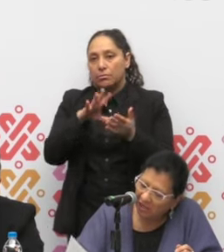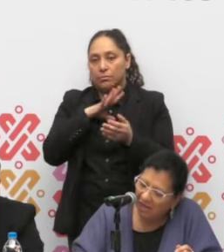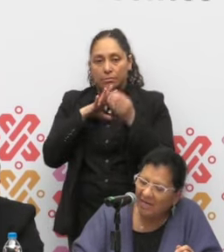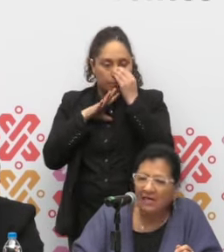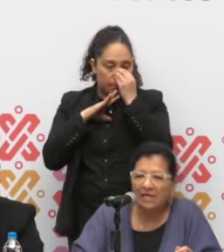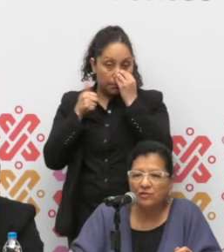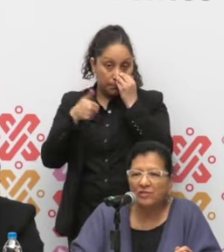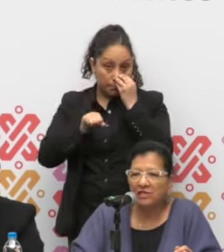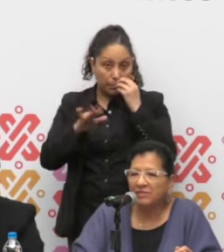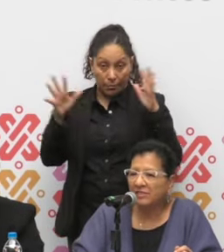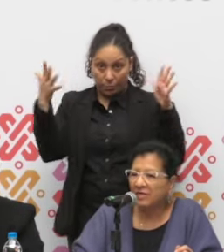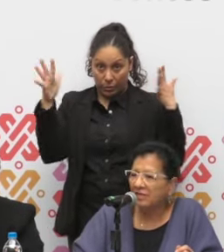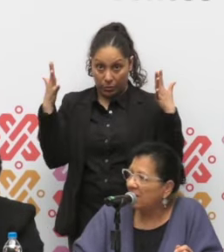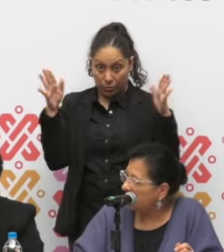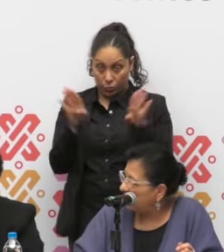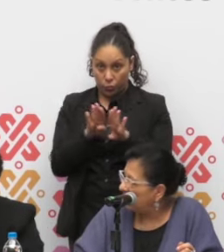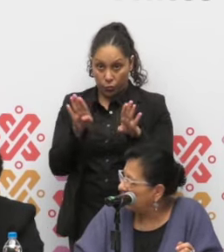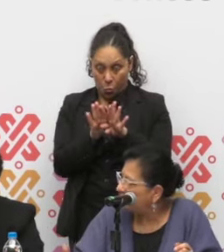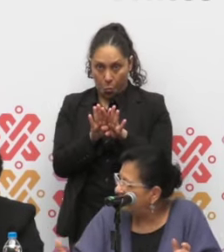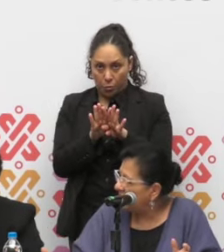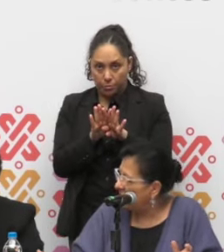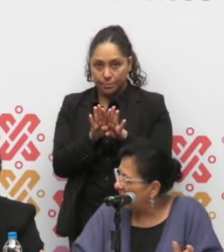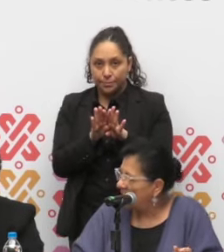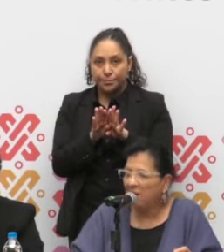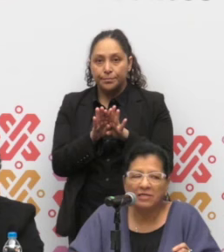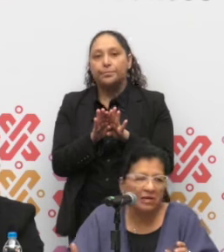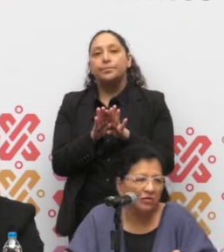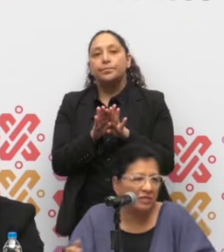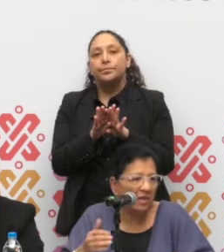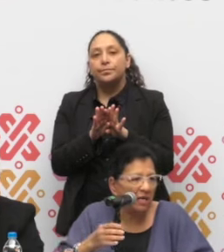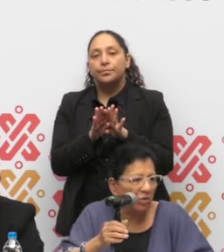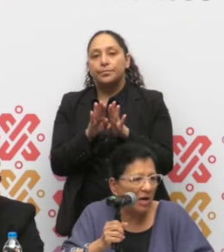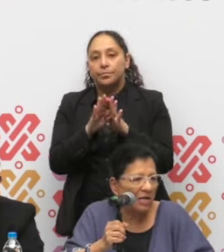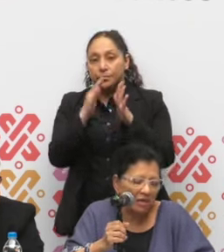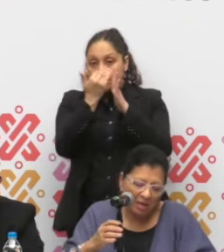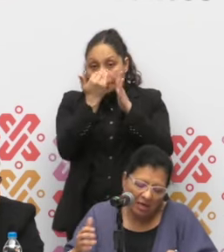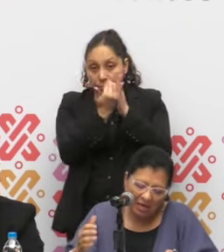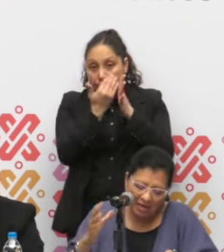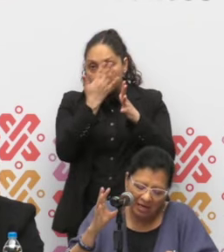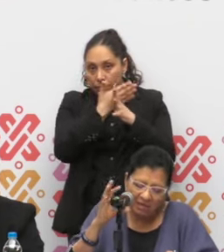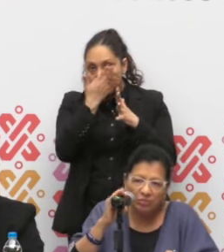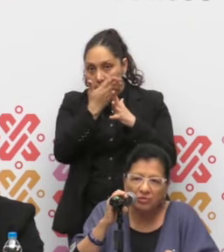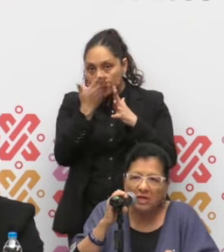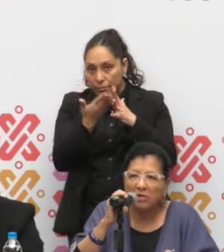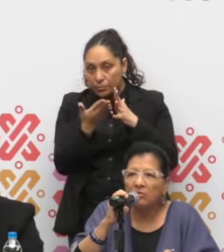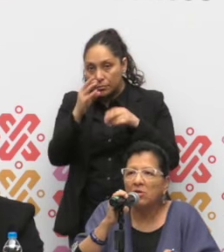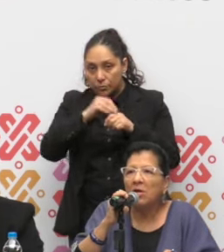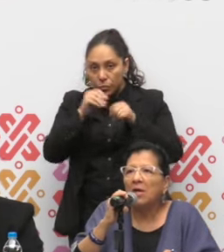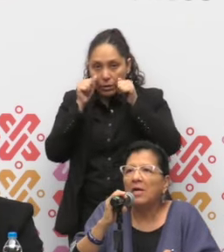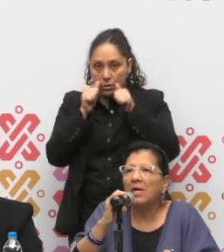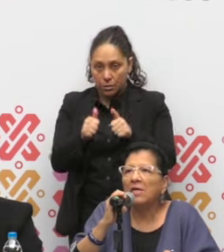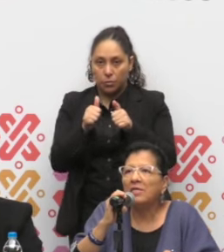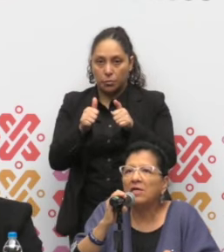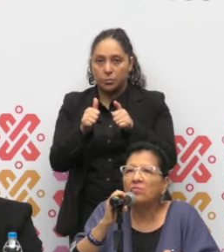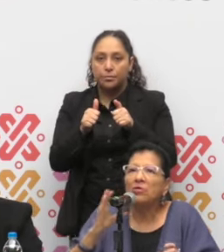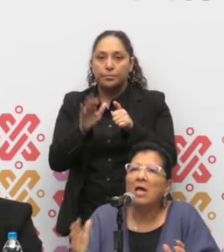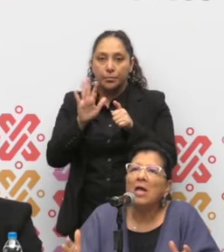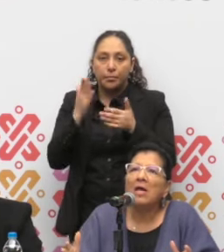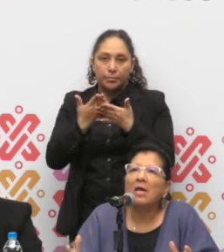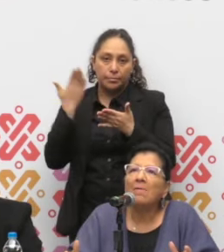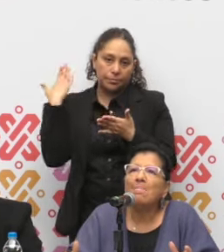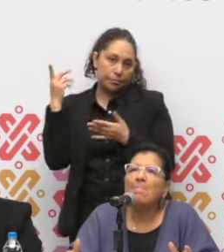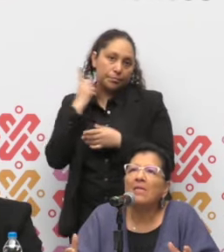aplaudimos el anexo de transversalidad, que nos permitirá, ya lo decía igual el diputado